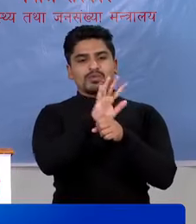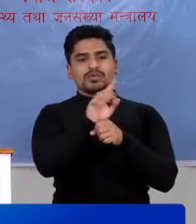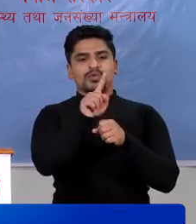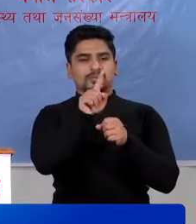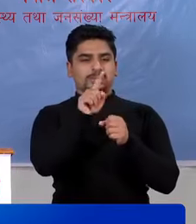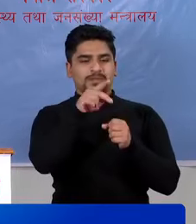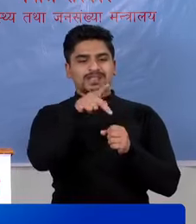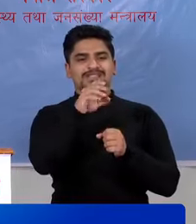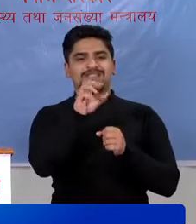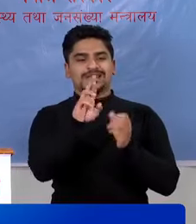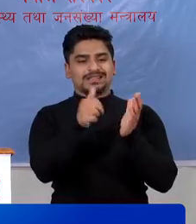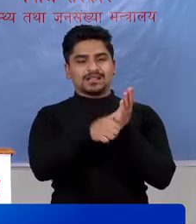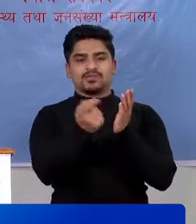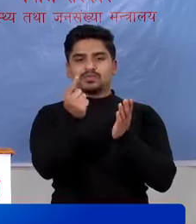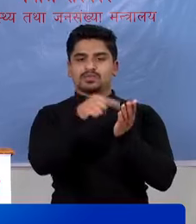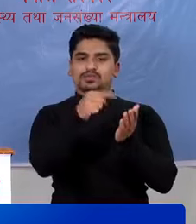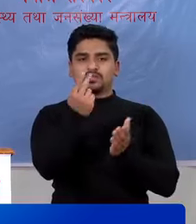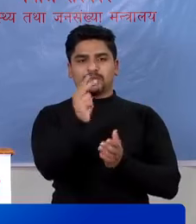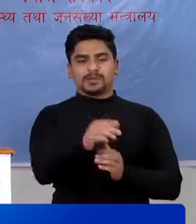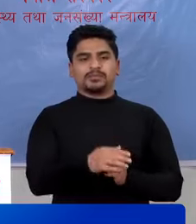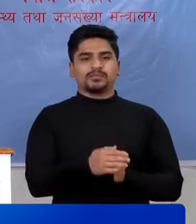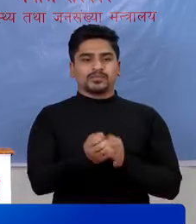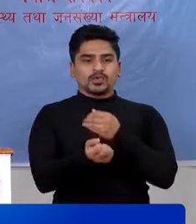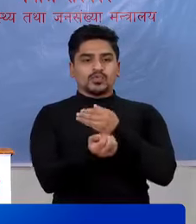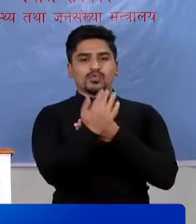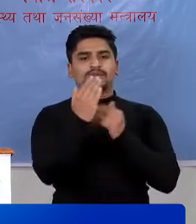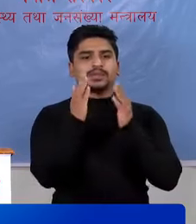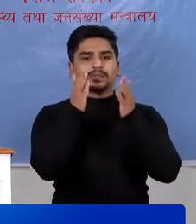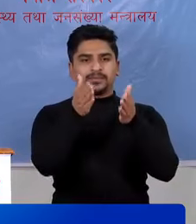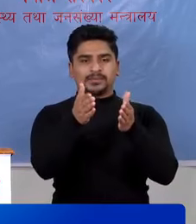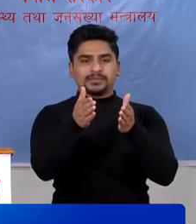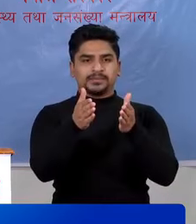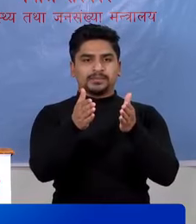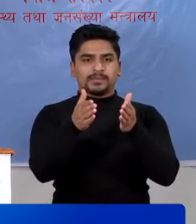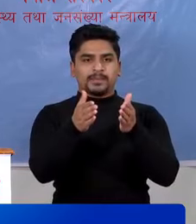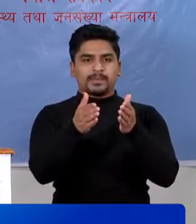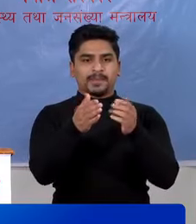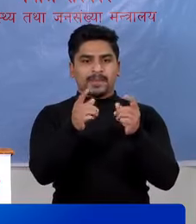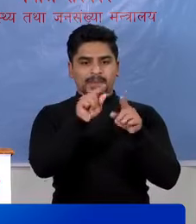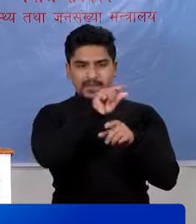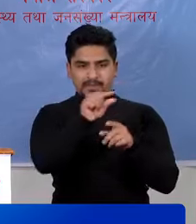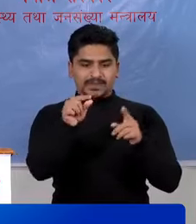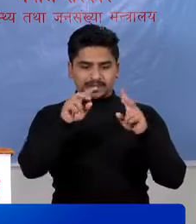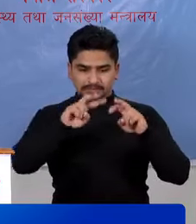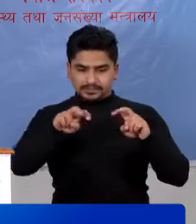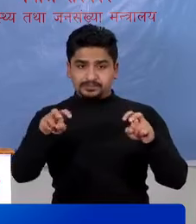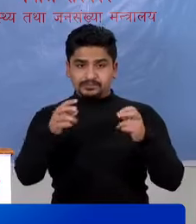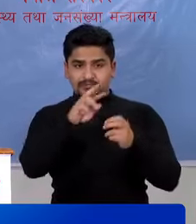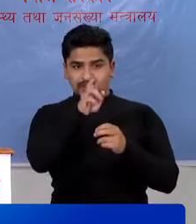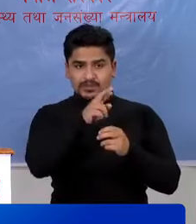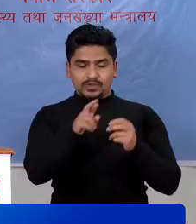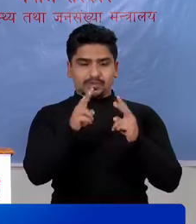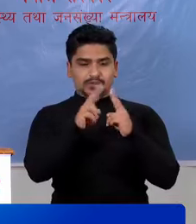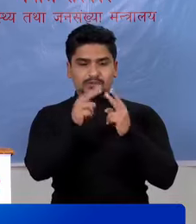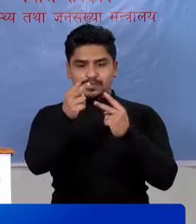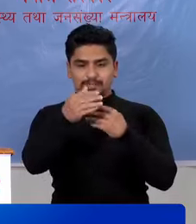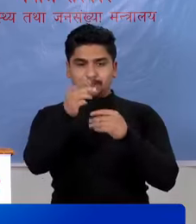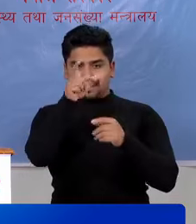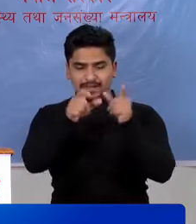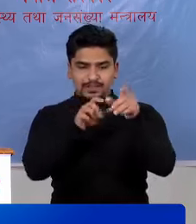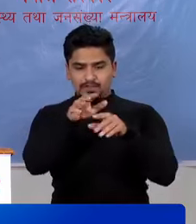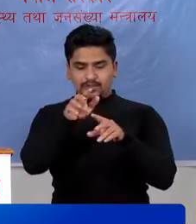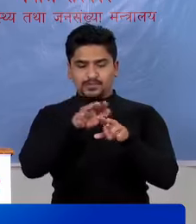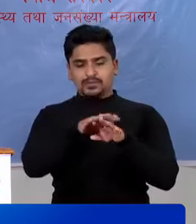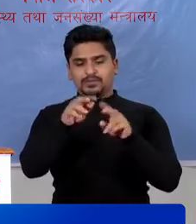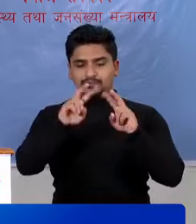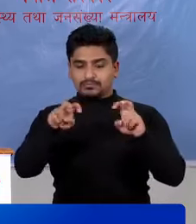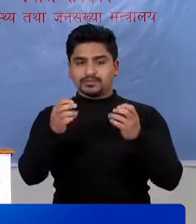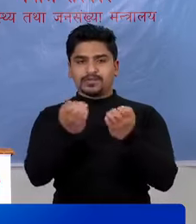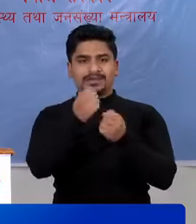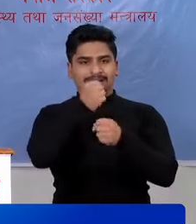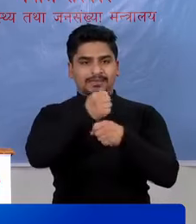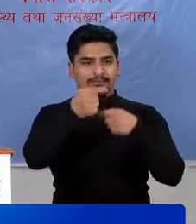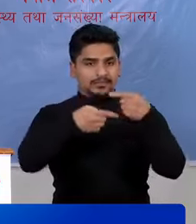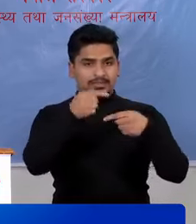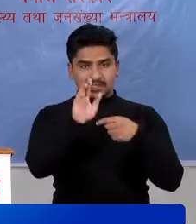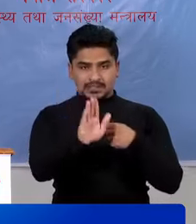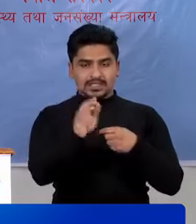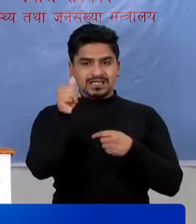शुरूबा